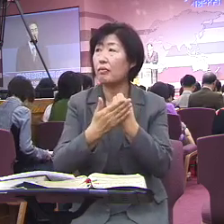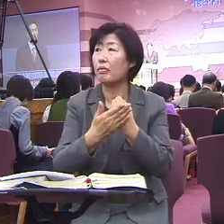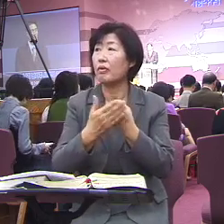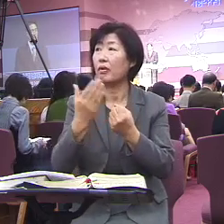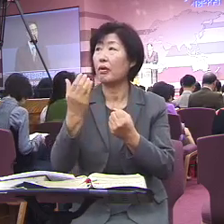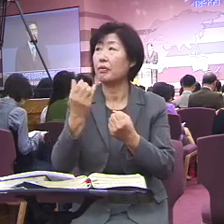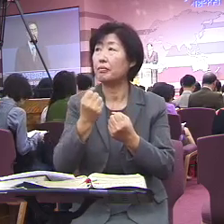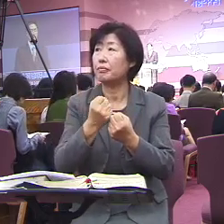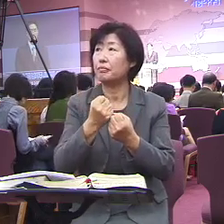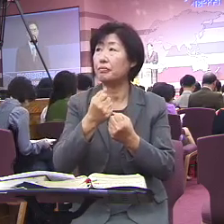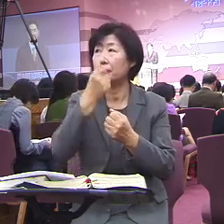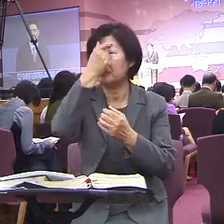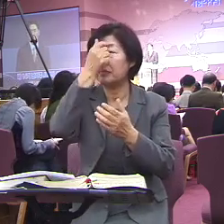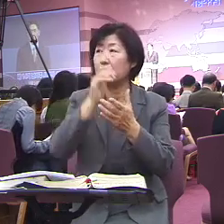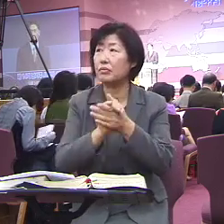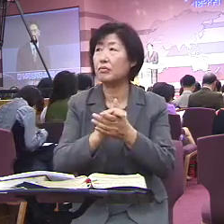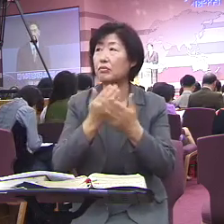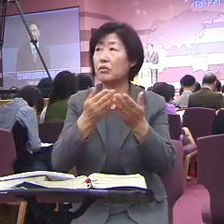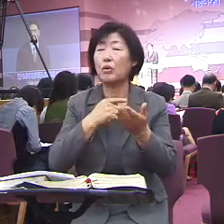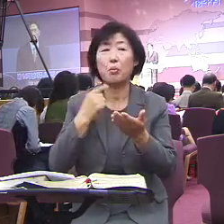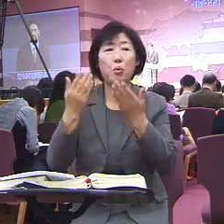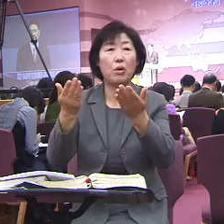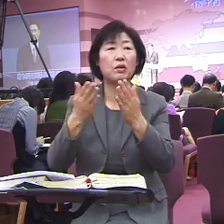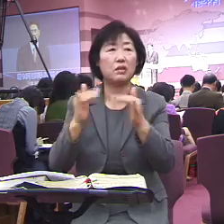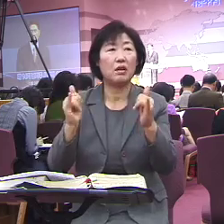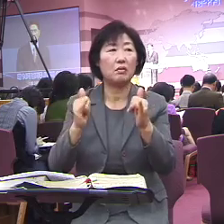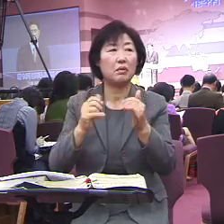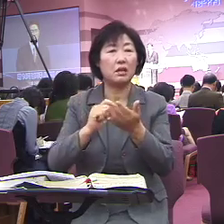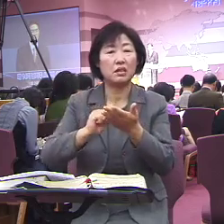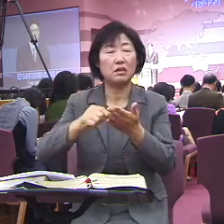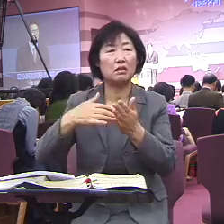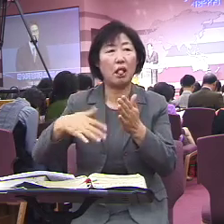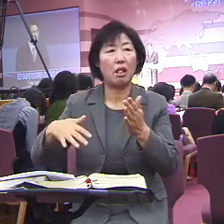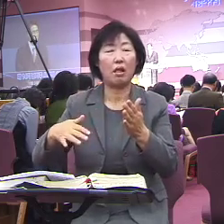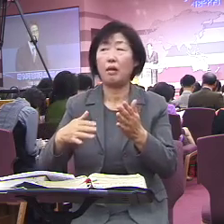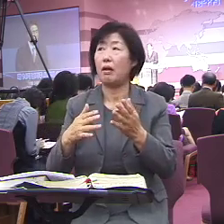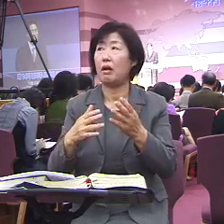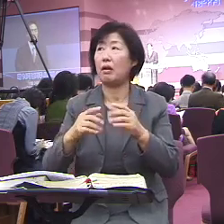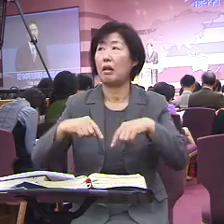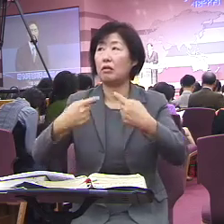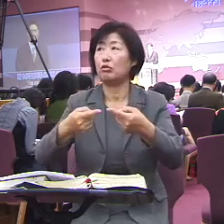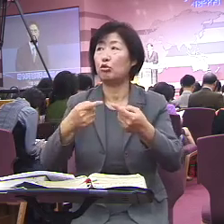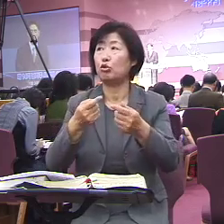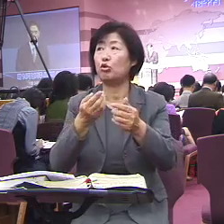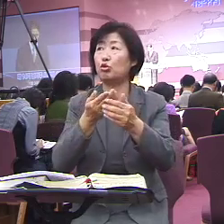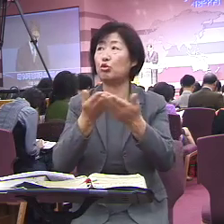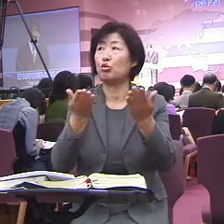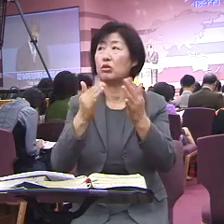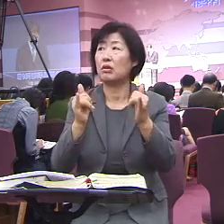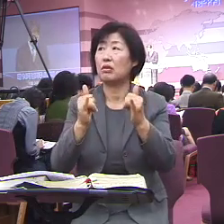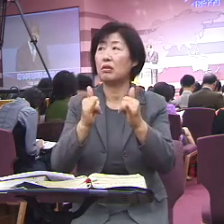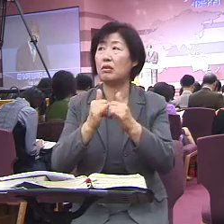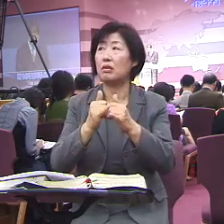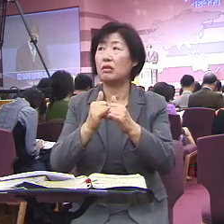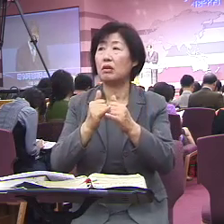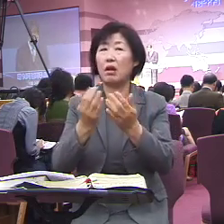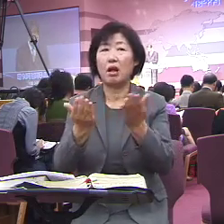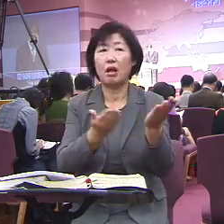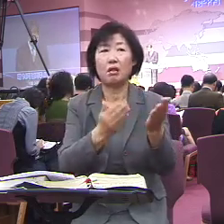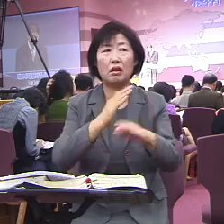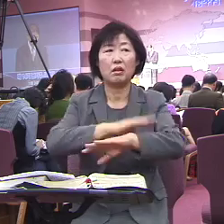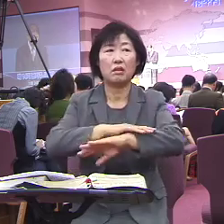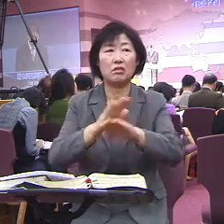주시기를 바라고요. 봉사자로 아직 신청하지 않으신 분들 가운데 봉사자로 참여하실 분들은 나가시다가 안내 부스에서 신청해